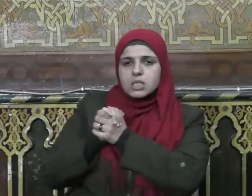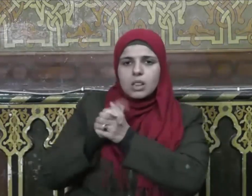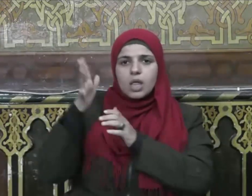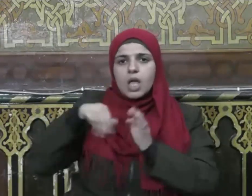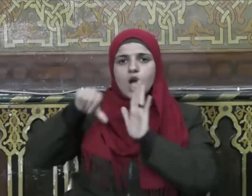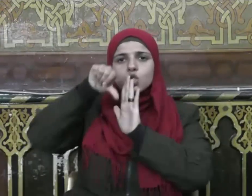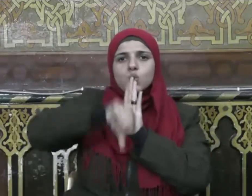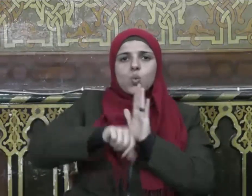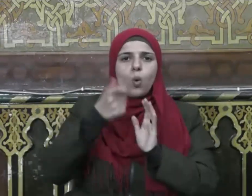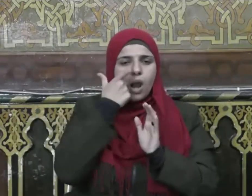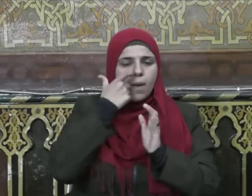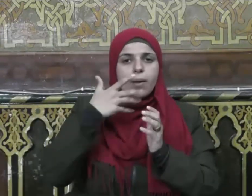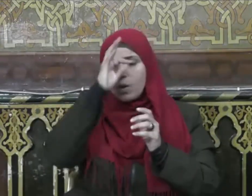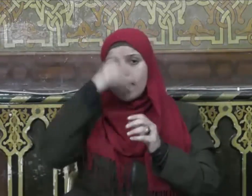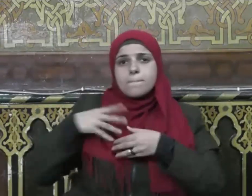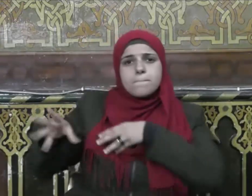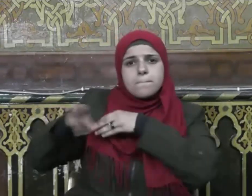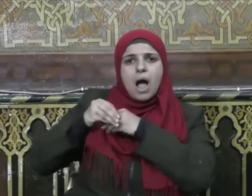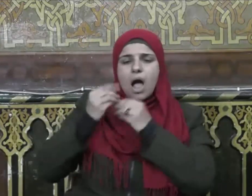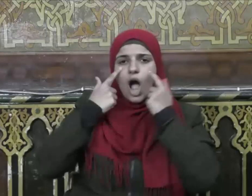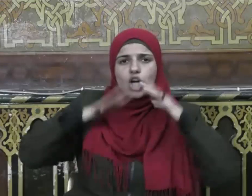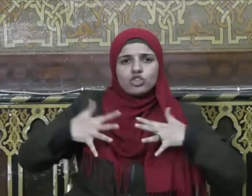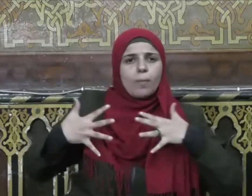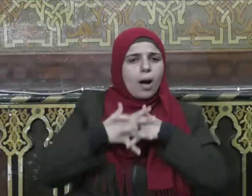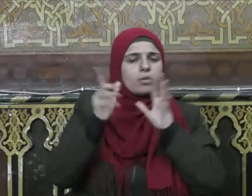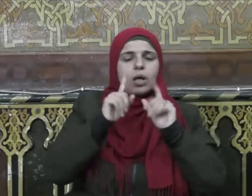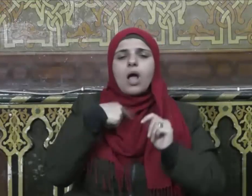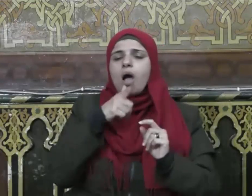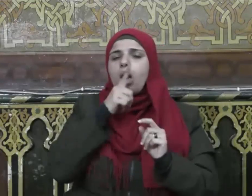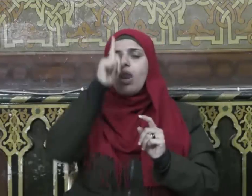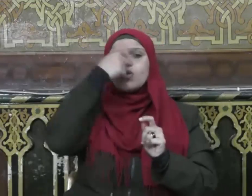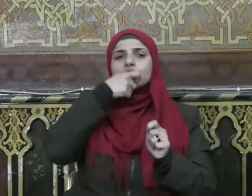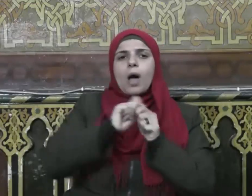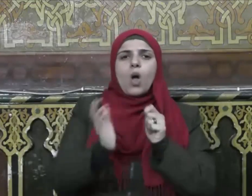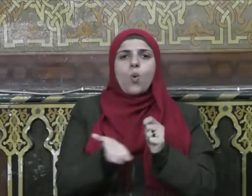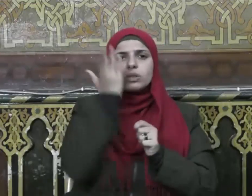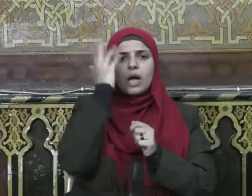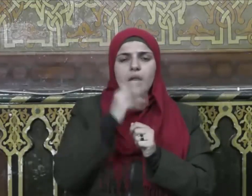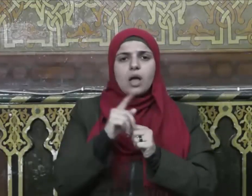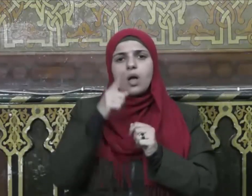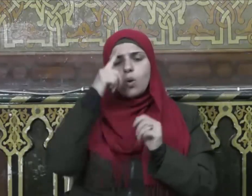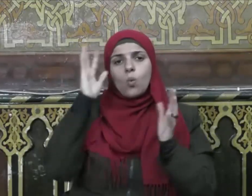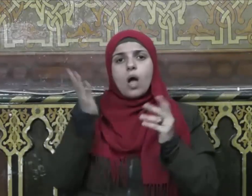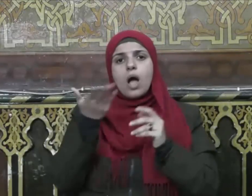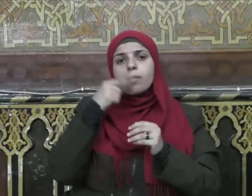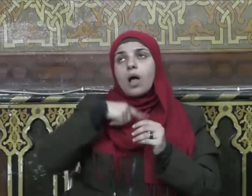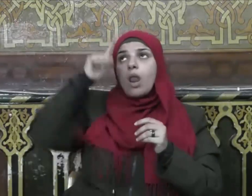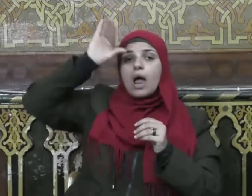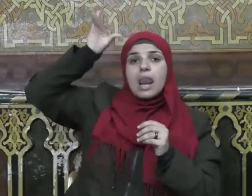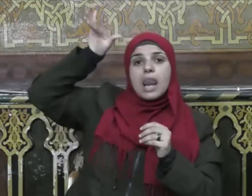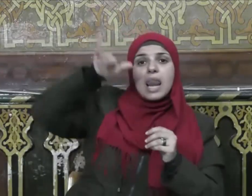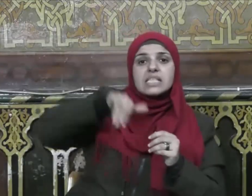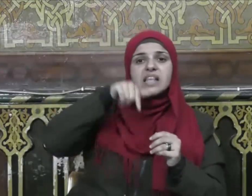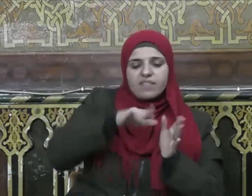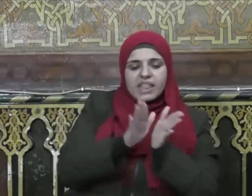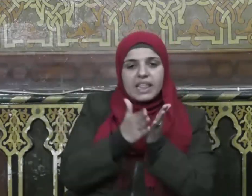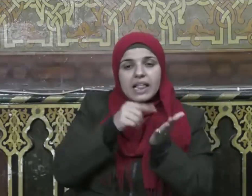وعدم مخالطتهم حيث يقول سبحانه وقد نزل عليكم في الكتاب أن إذا